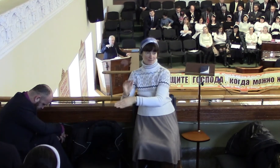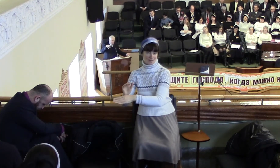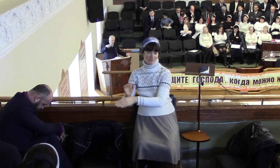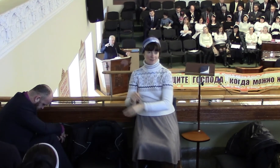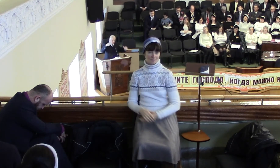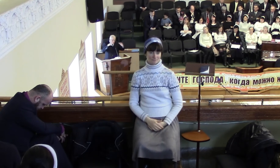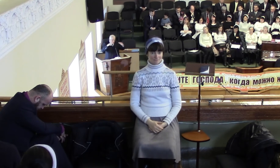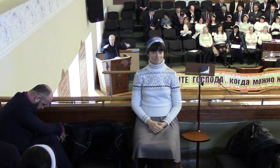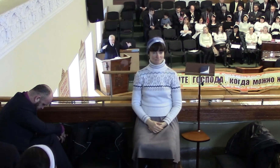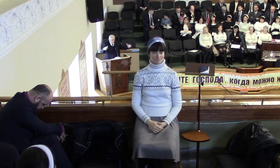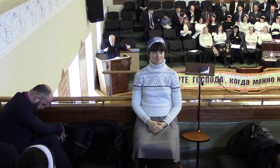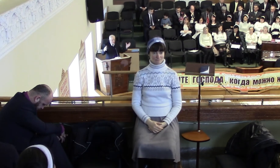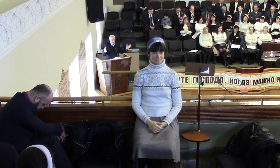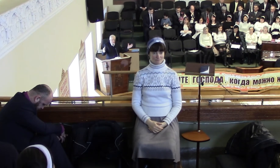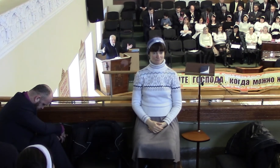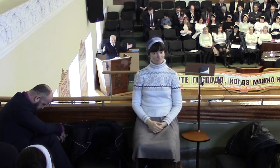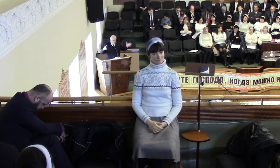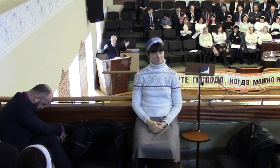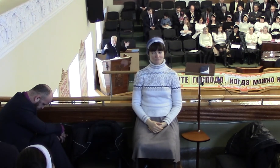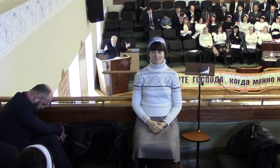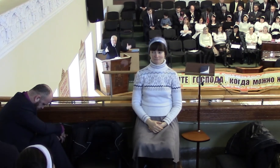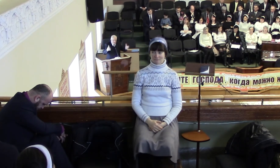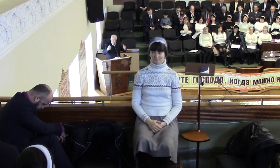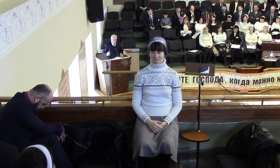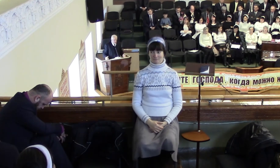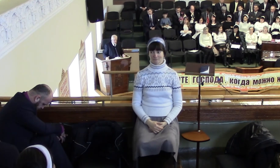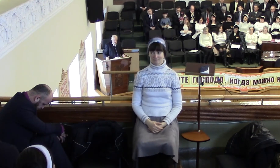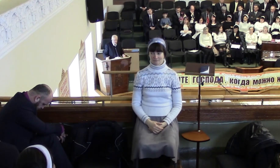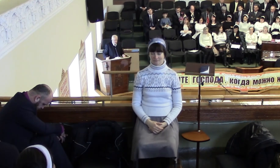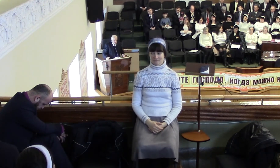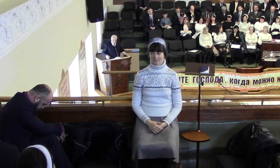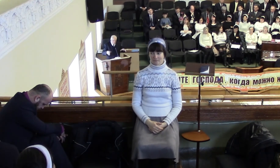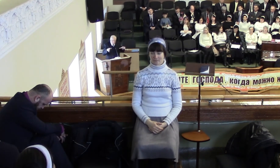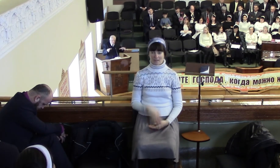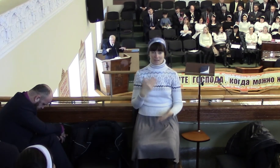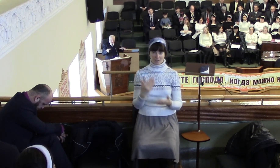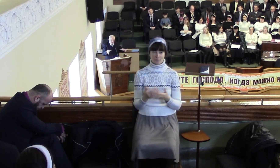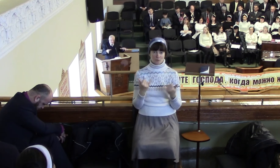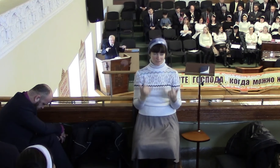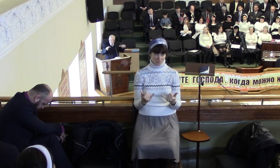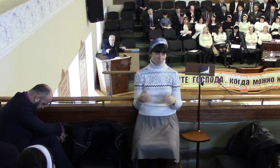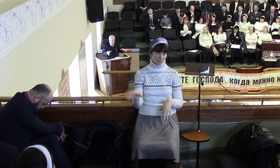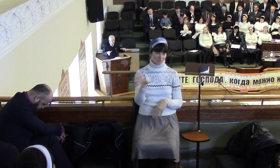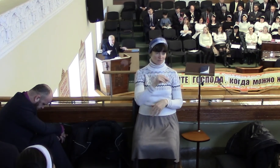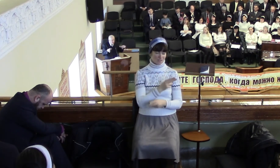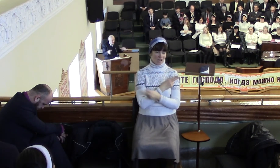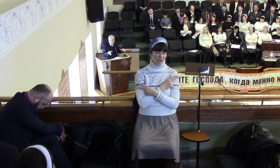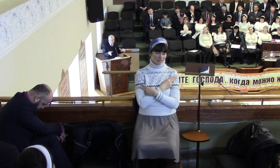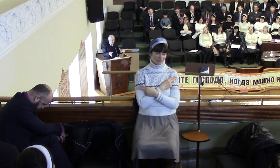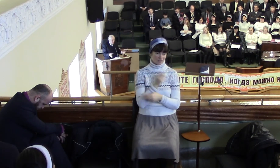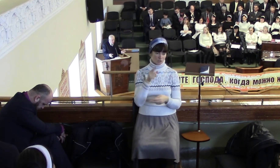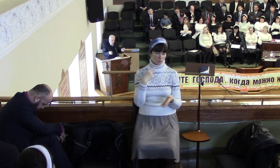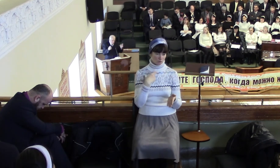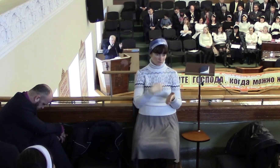который был, знаете, поставлен как херувим осеняющий. И вот теперь они все заняты